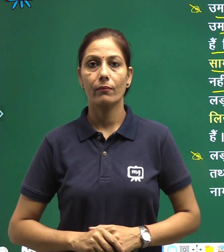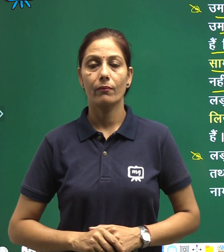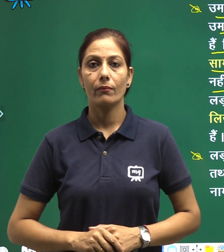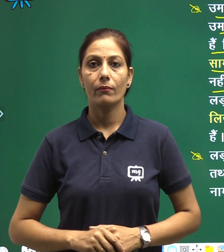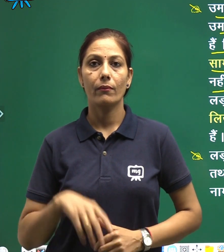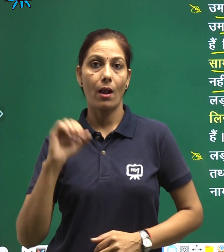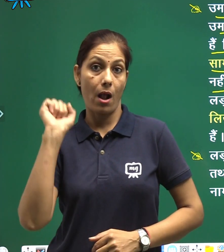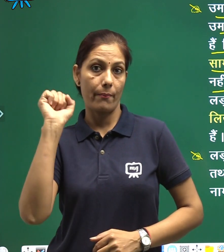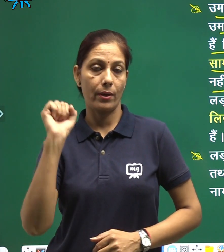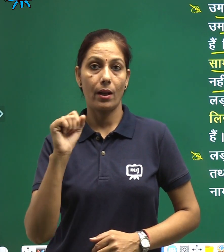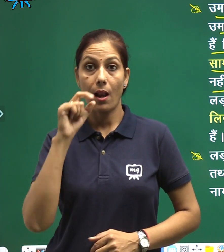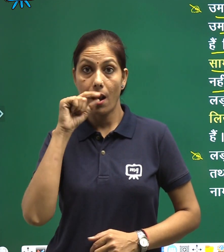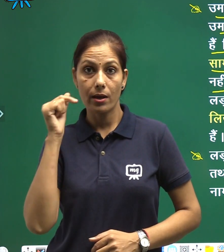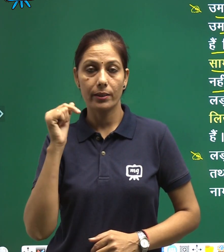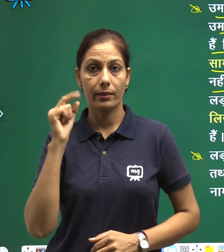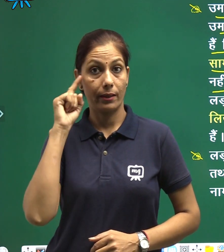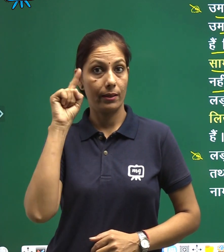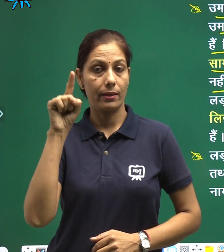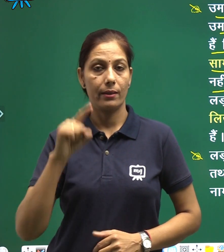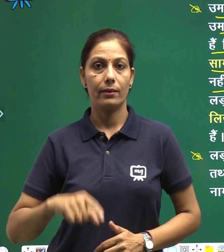अपने लड़के के लिए